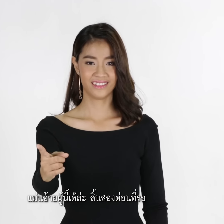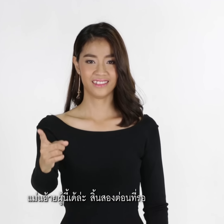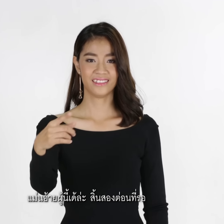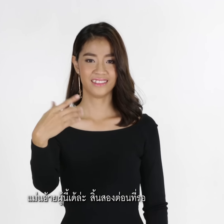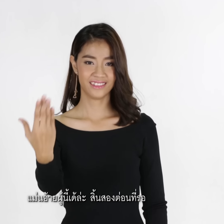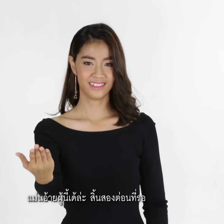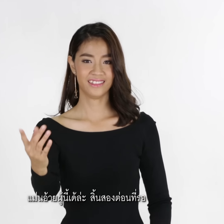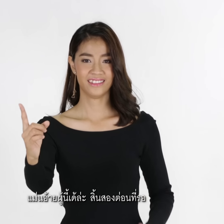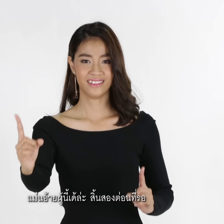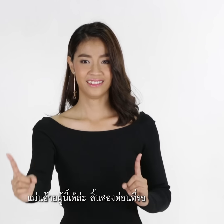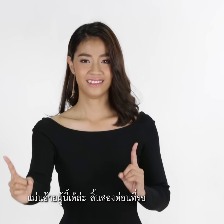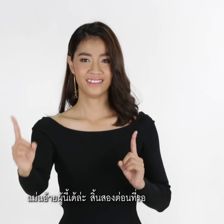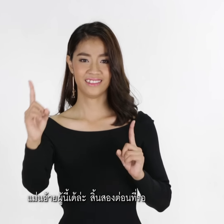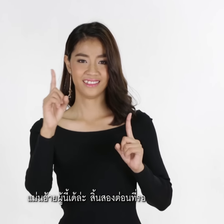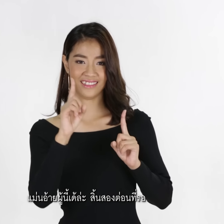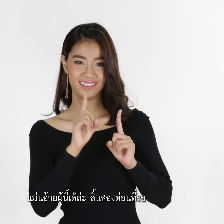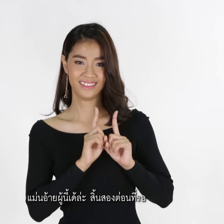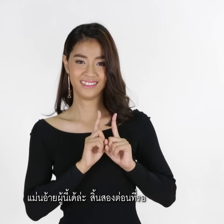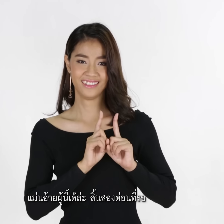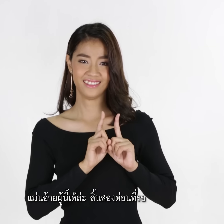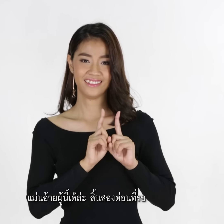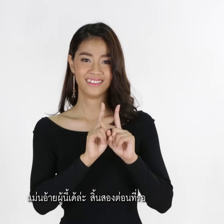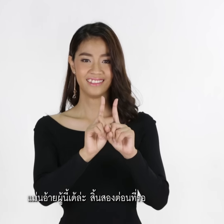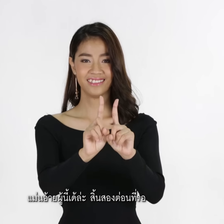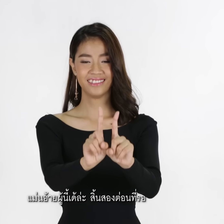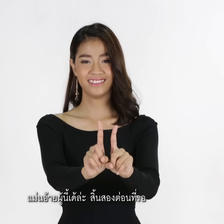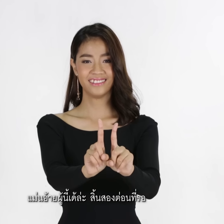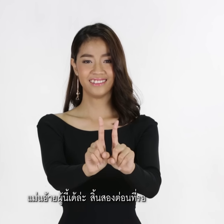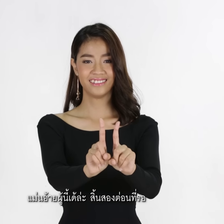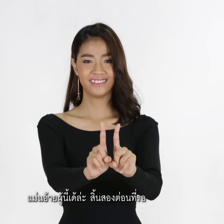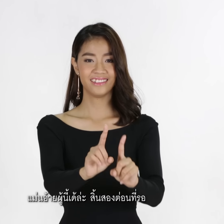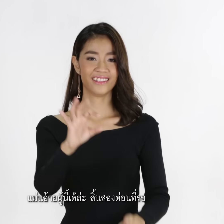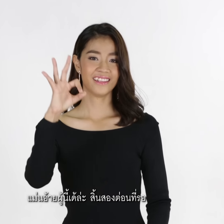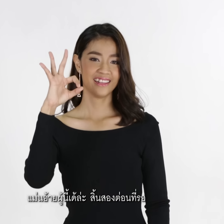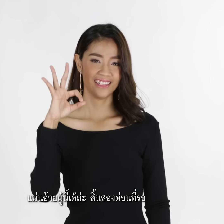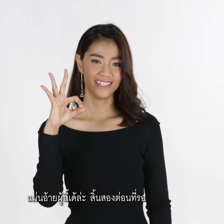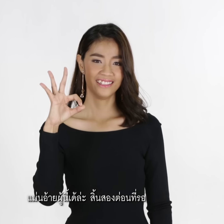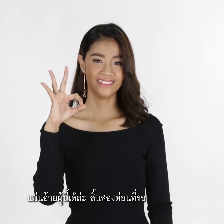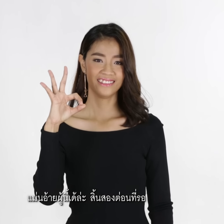ายผู้นี้เดล่ะสิ้นสองตอน